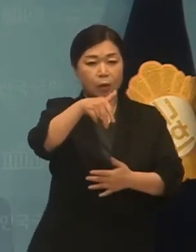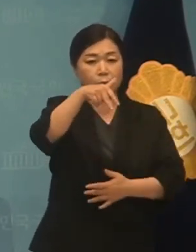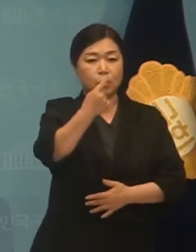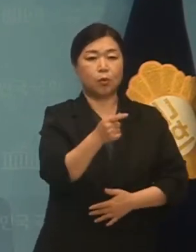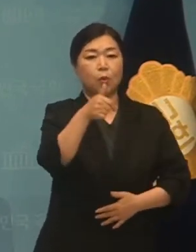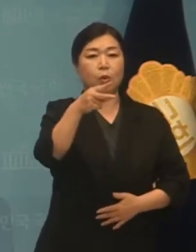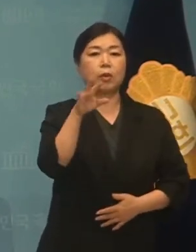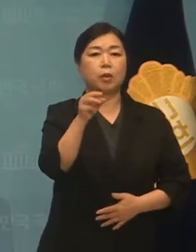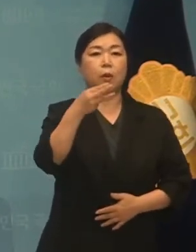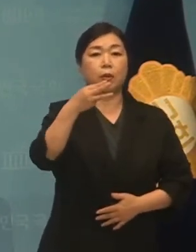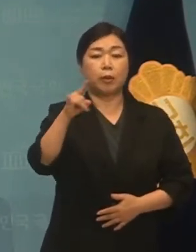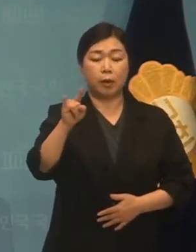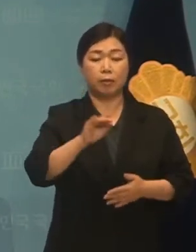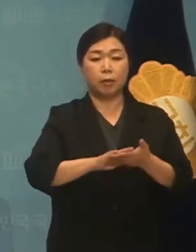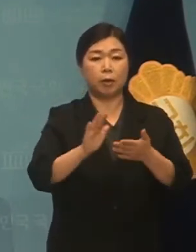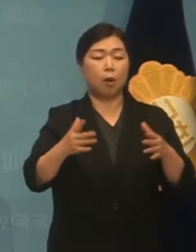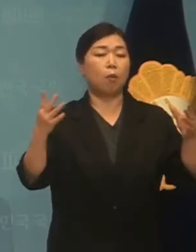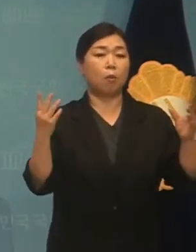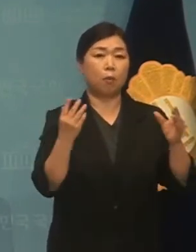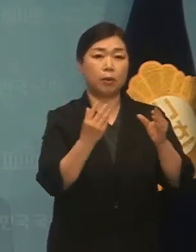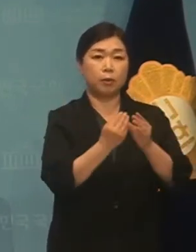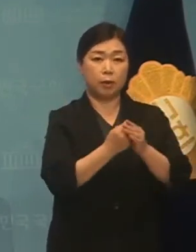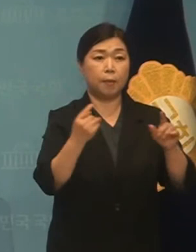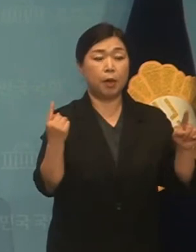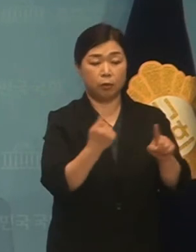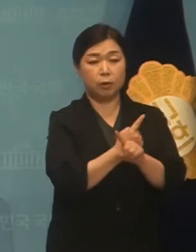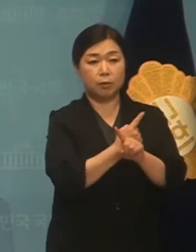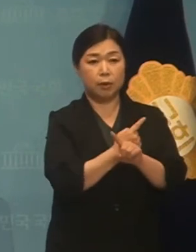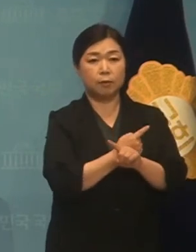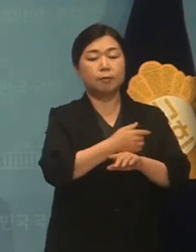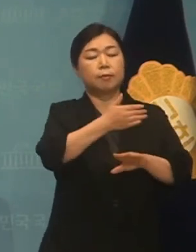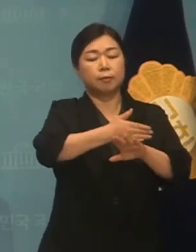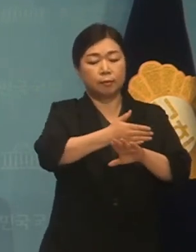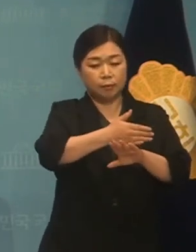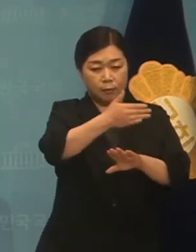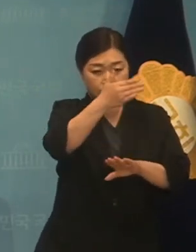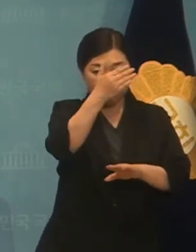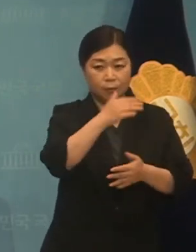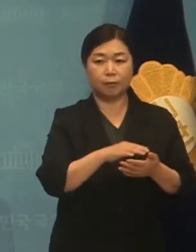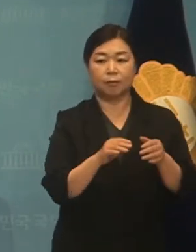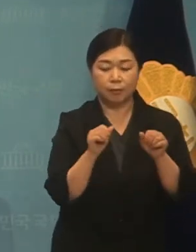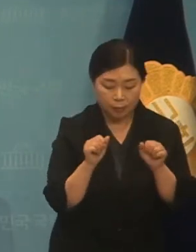조경태입니다. 완전히 바꾸겠습니다. 감사합니다.